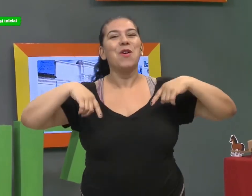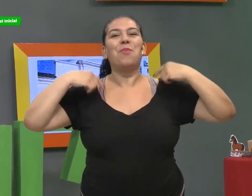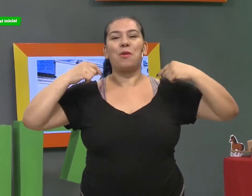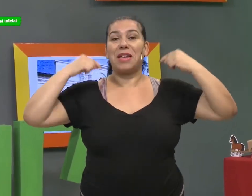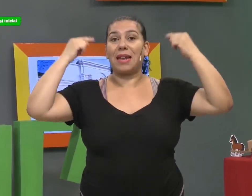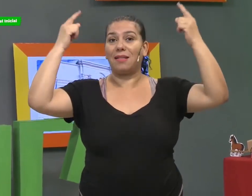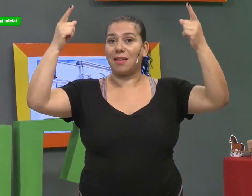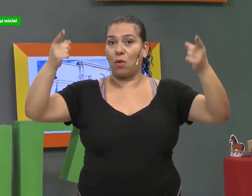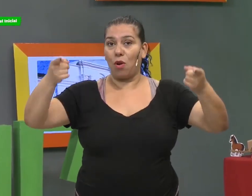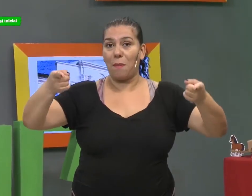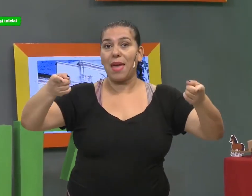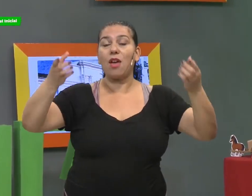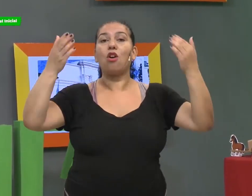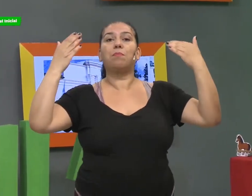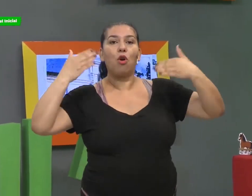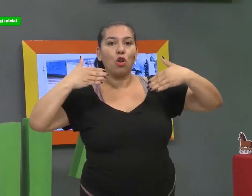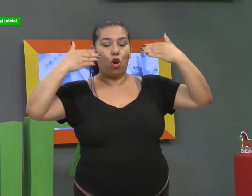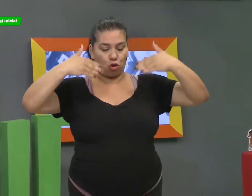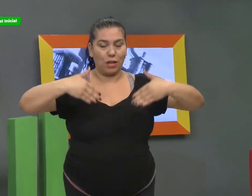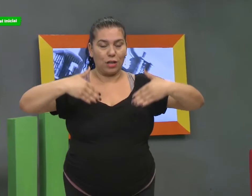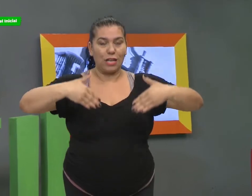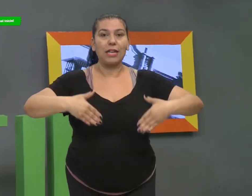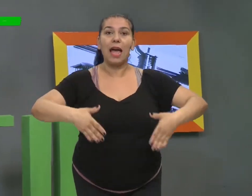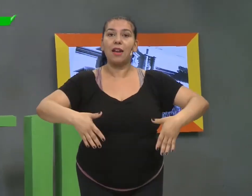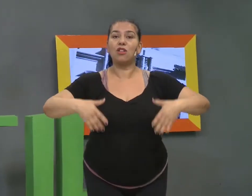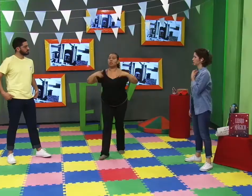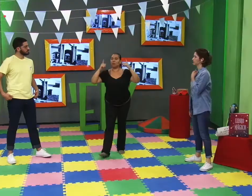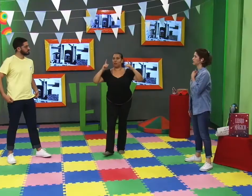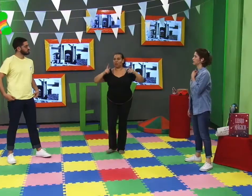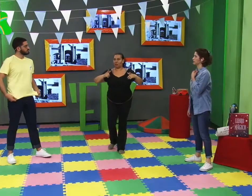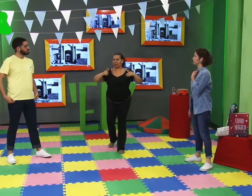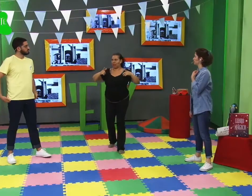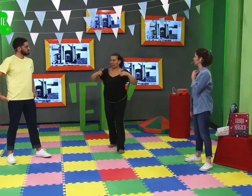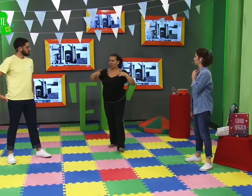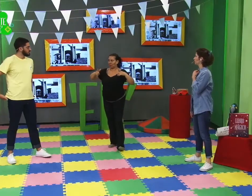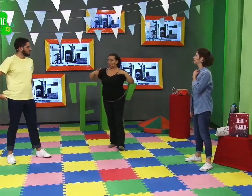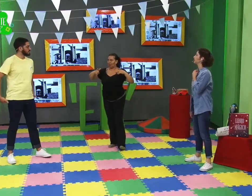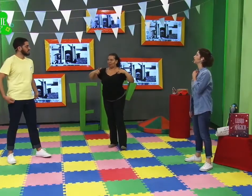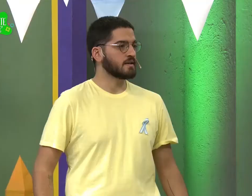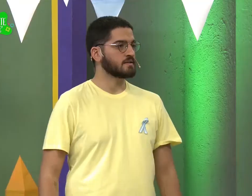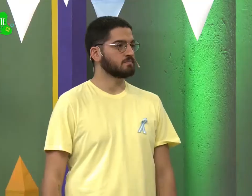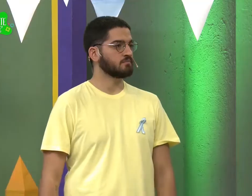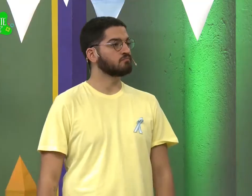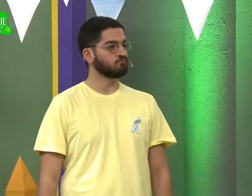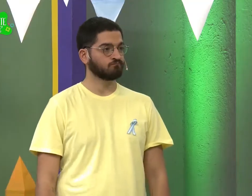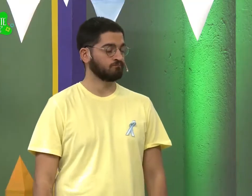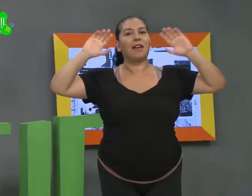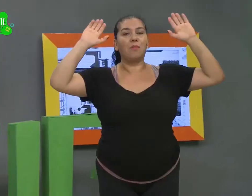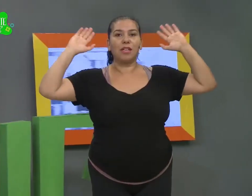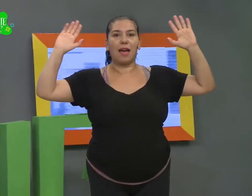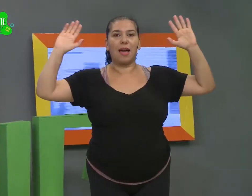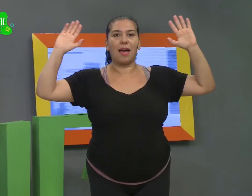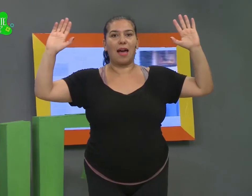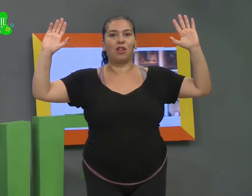habitado por migrantes europeos, por los originarios y por afrodescendientes. Así es. Así que ahora vamos